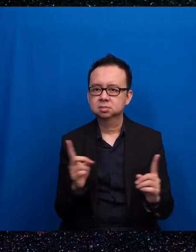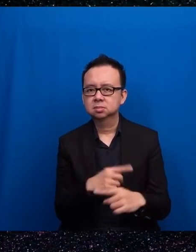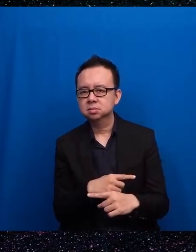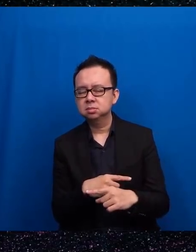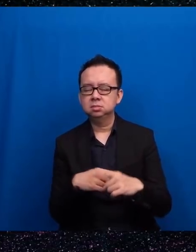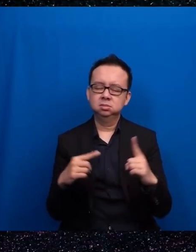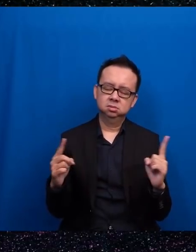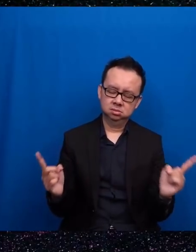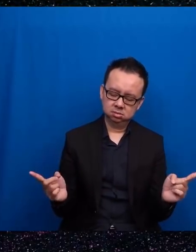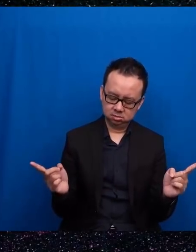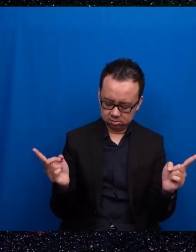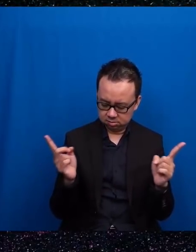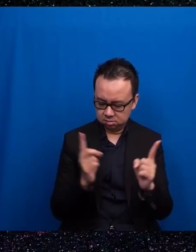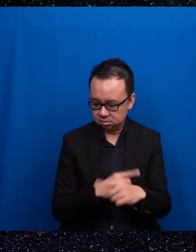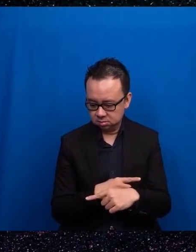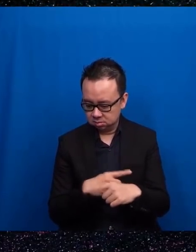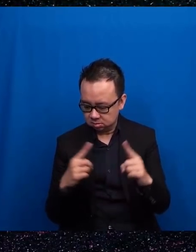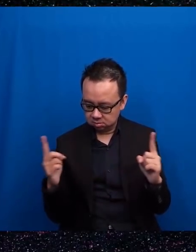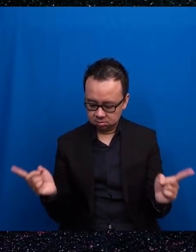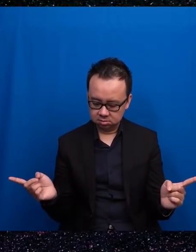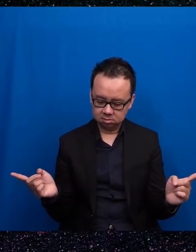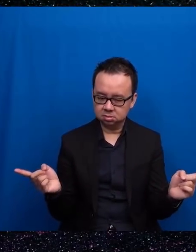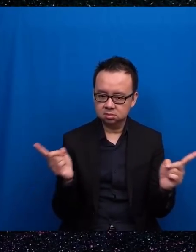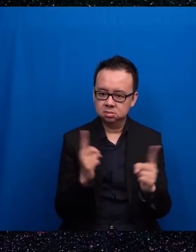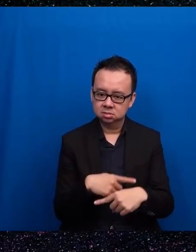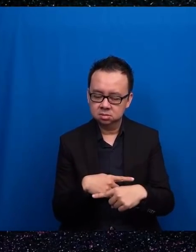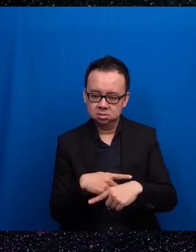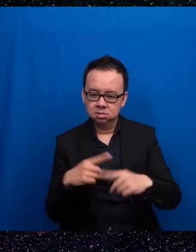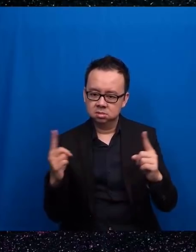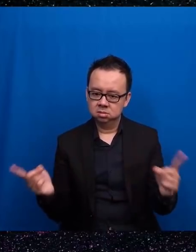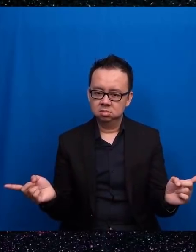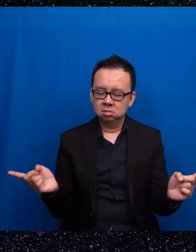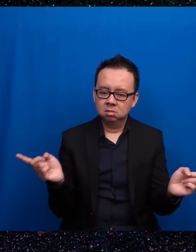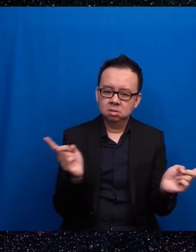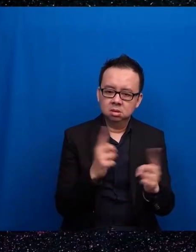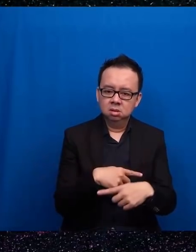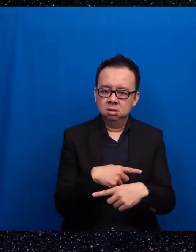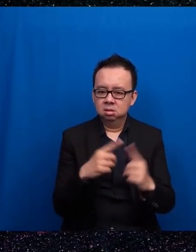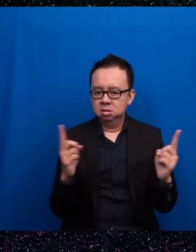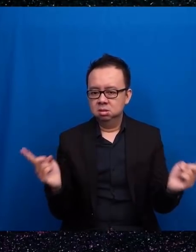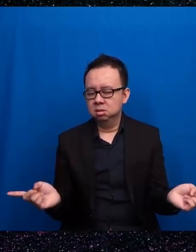parapatakaya shananamatakaya rama. Hinamaralabatakama parapatakaya shananamaya so.